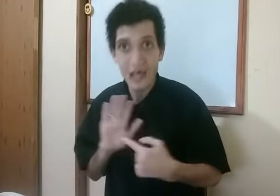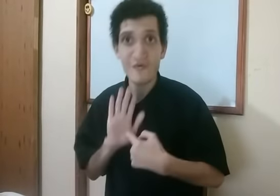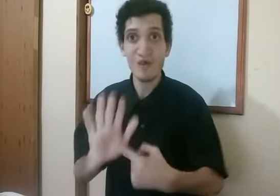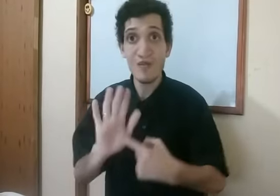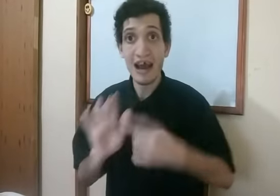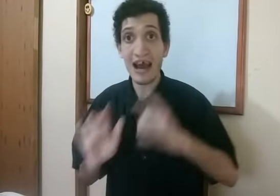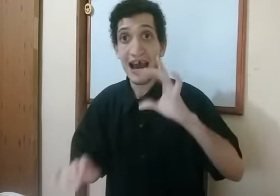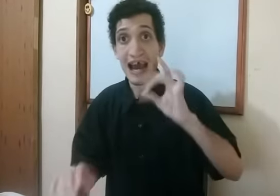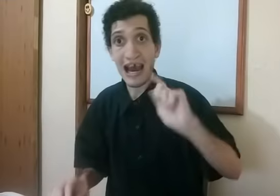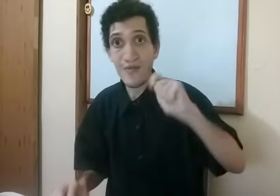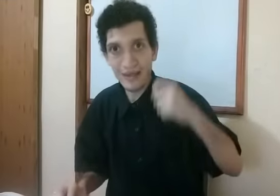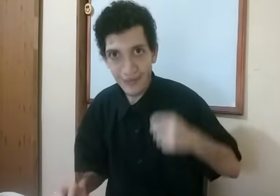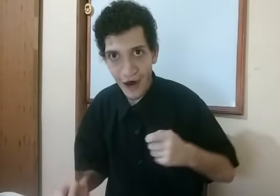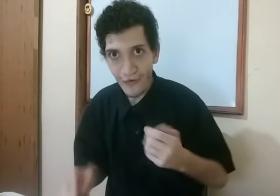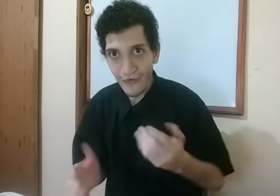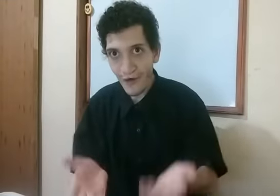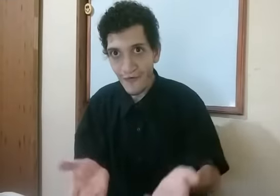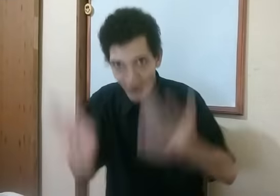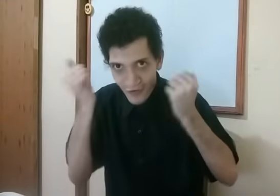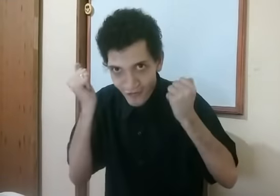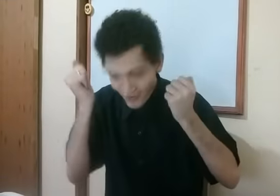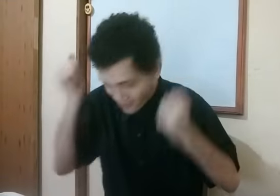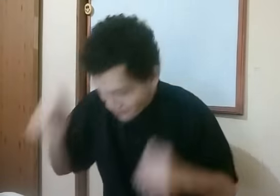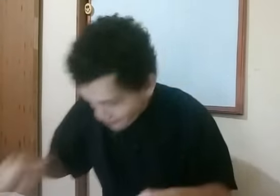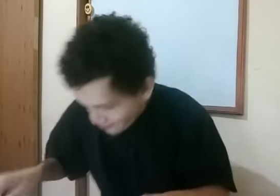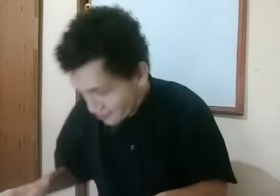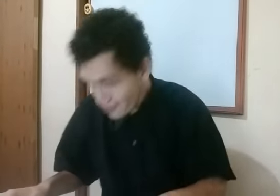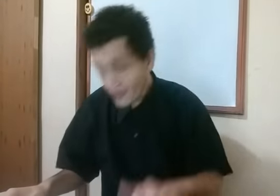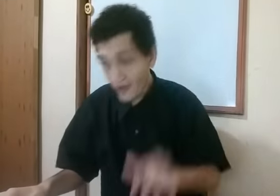te mostrar a nacional. Então, vem comigo.